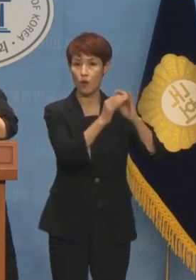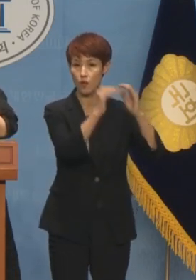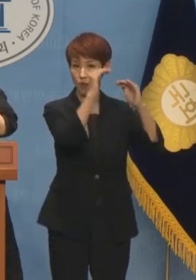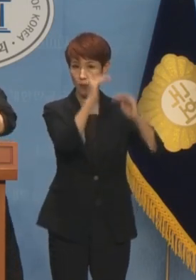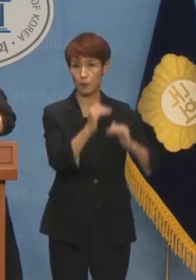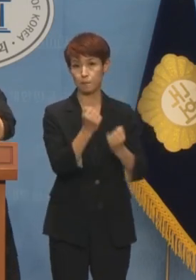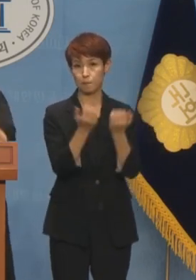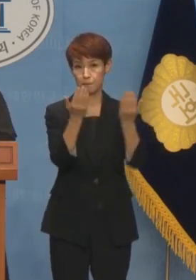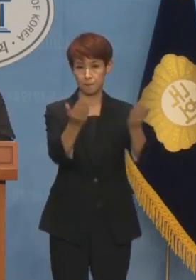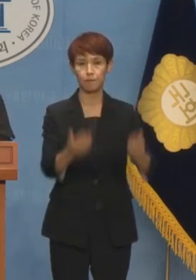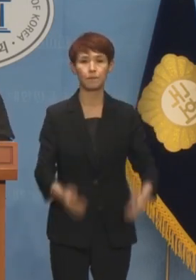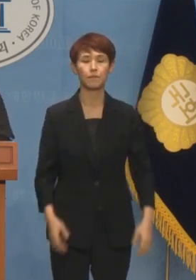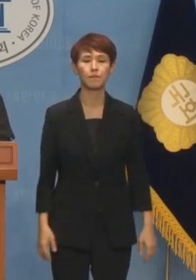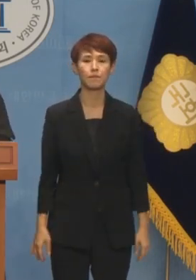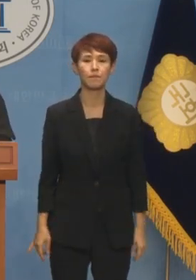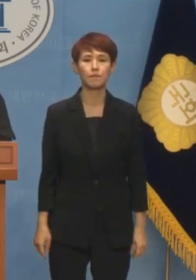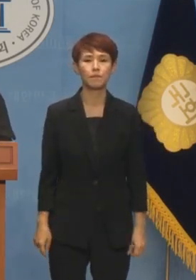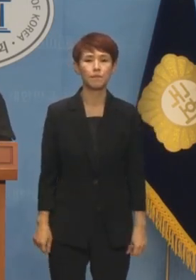하겠습니다.